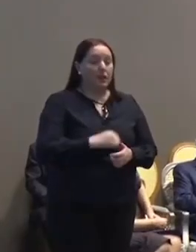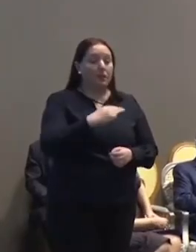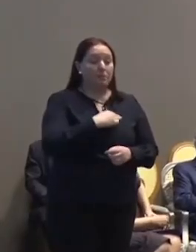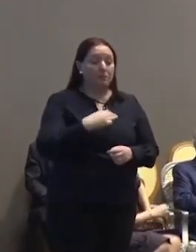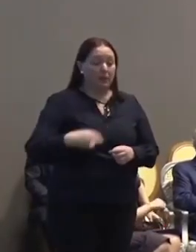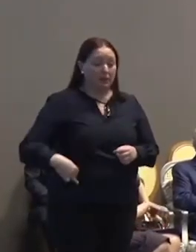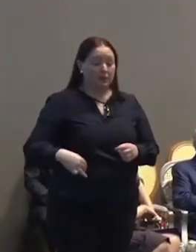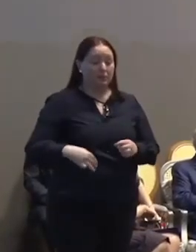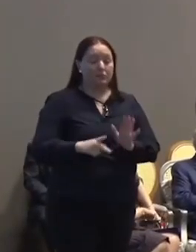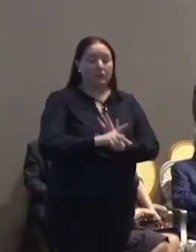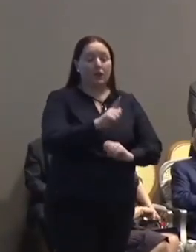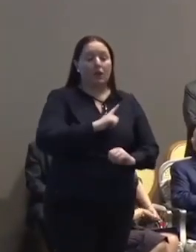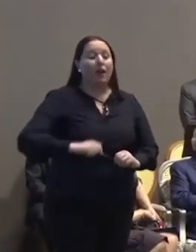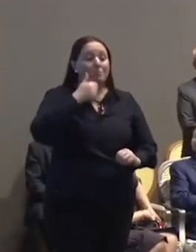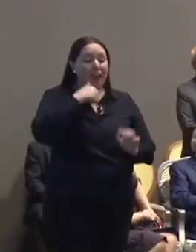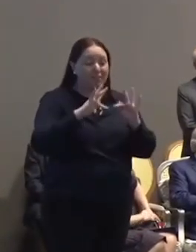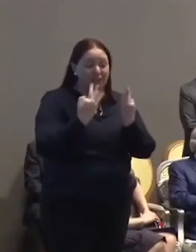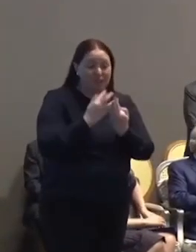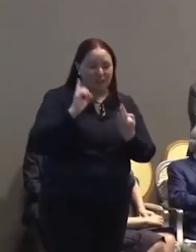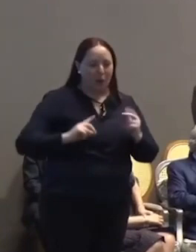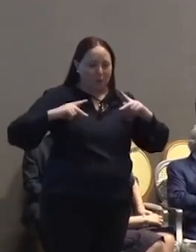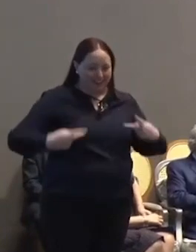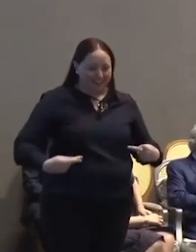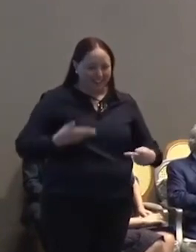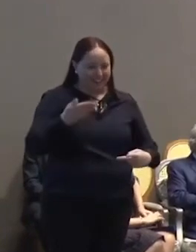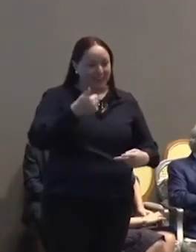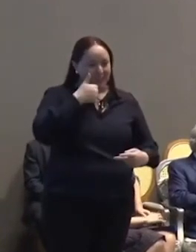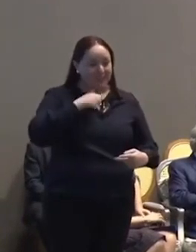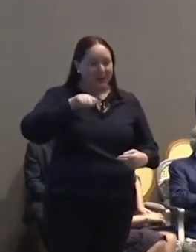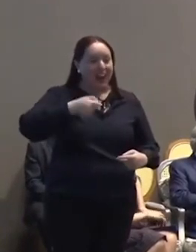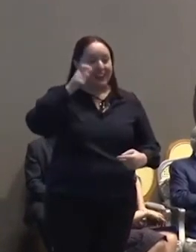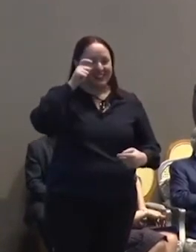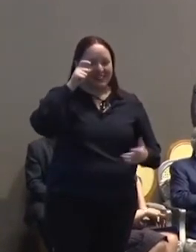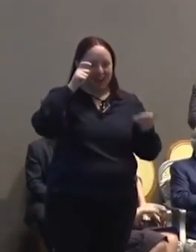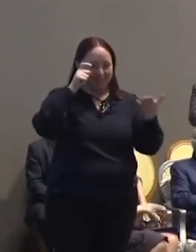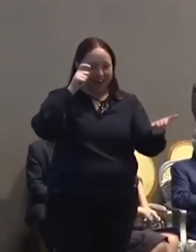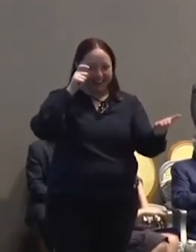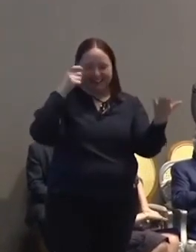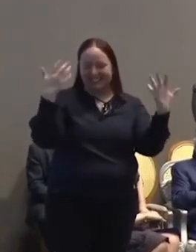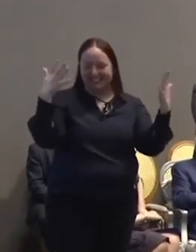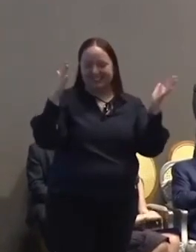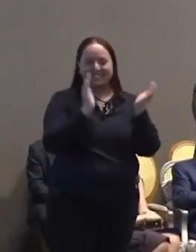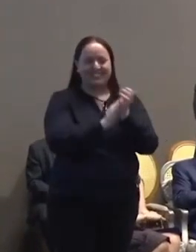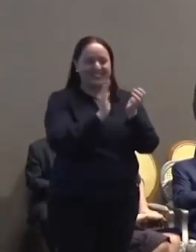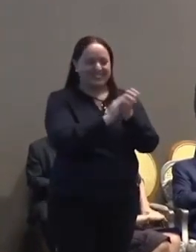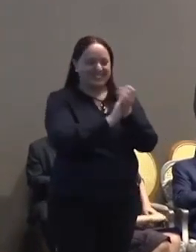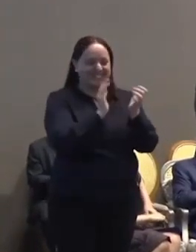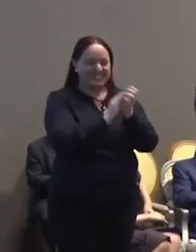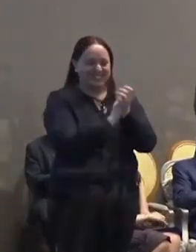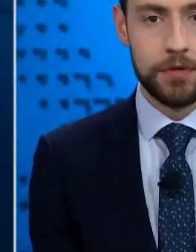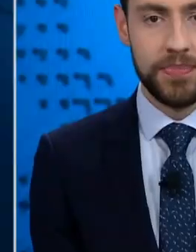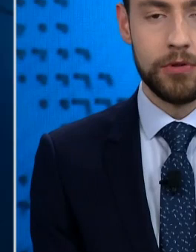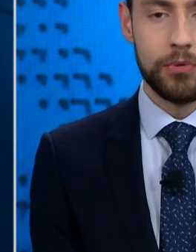participaram do evento os ministros Tarcísio Gomes de Freitas, Damares Alves, Milton Ribeiro, que também é pastor, e Marcelo